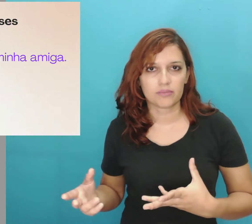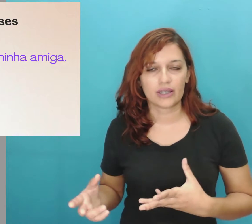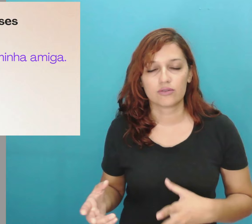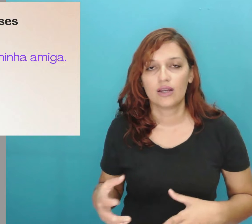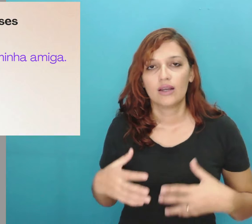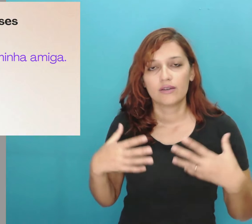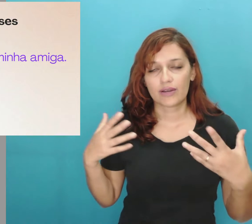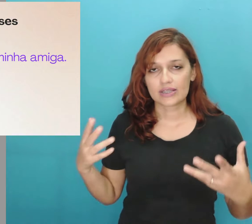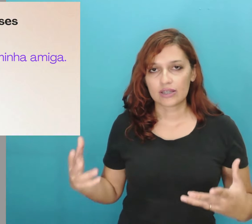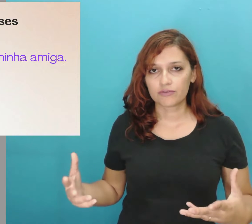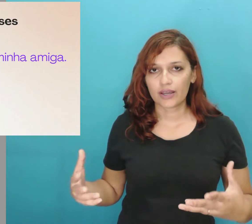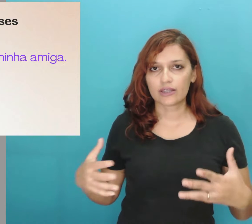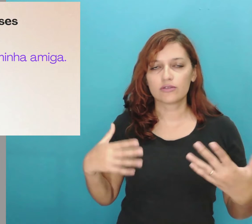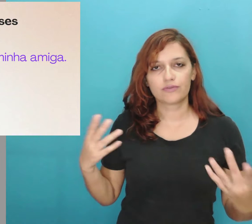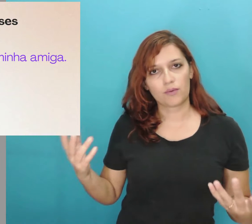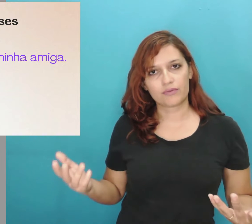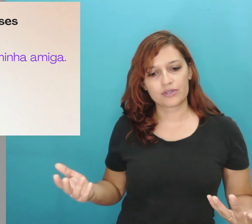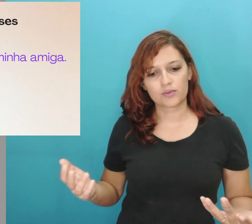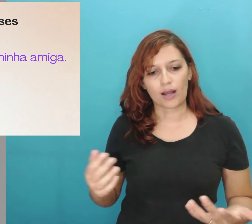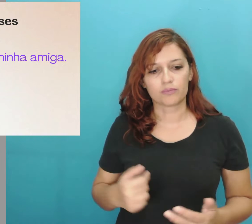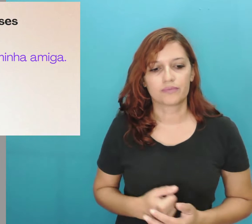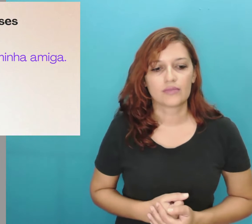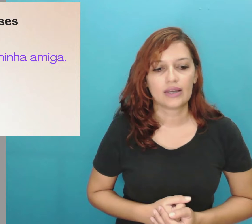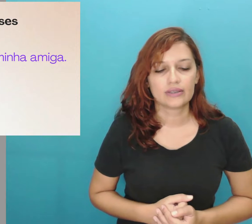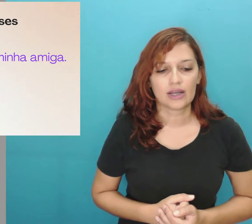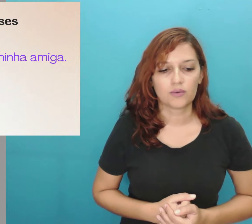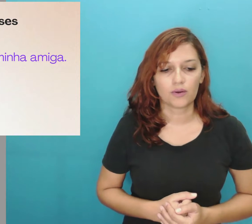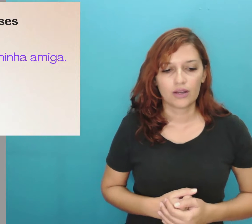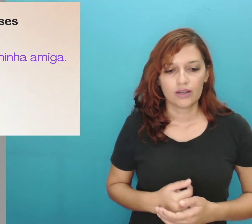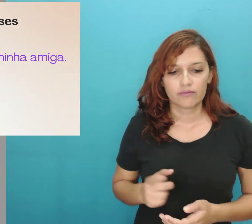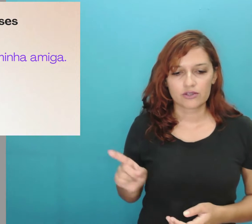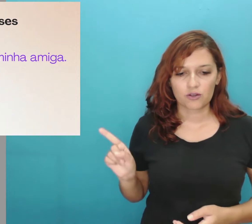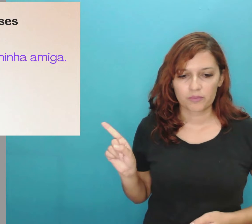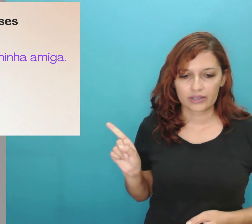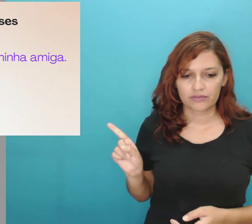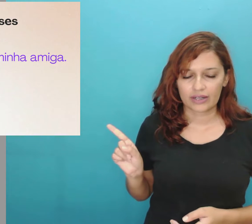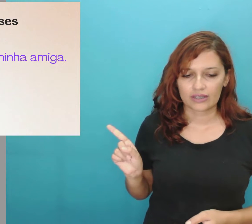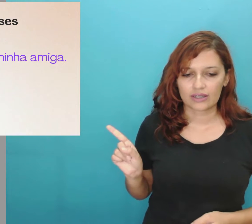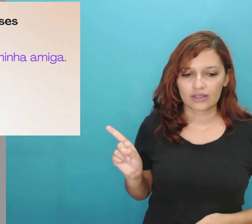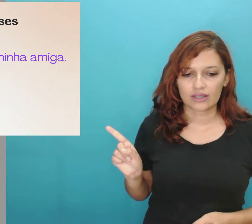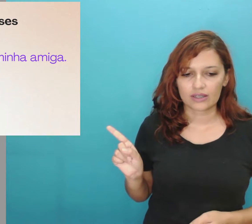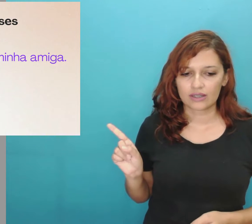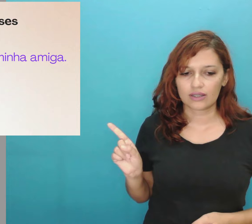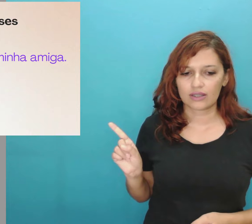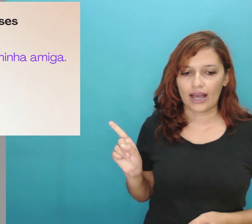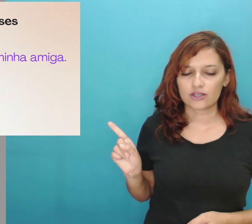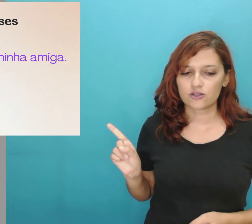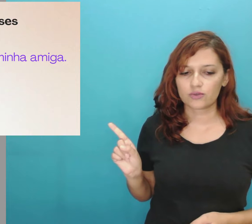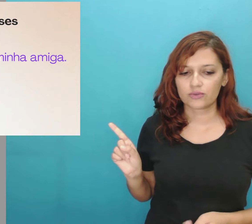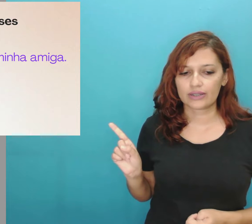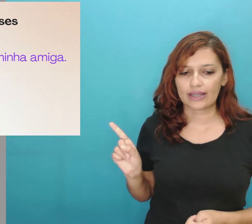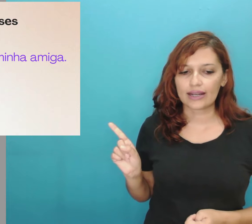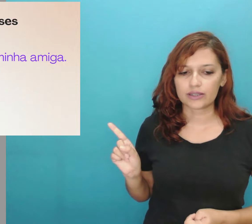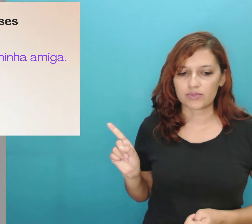entendimento, vai ser feito de forma visual. Então, veja como é diferente aqui a estrutura na